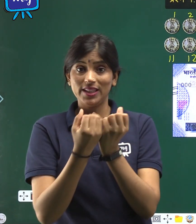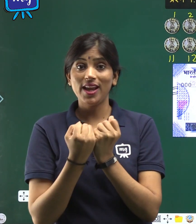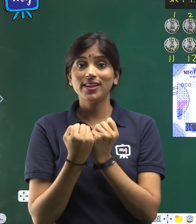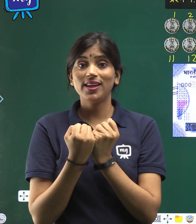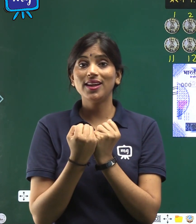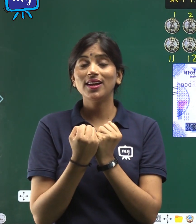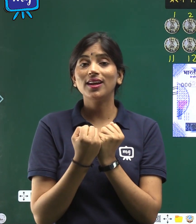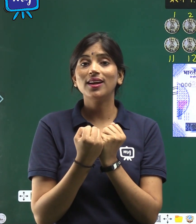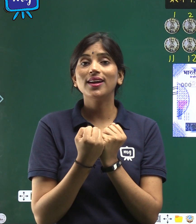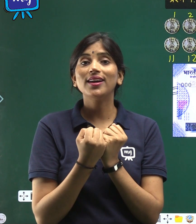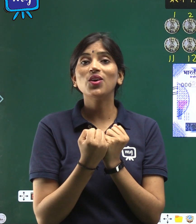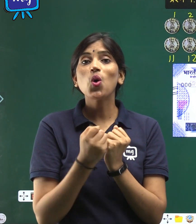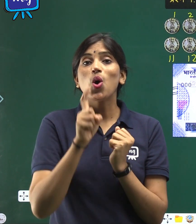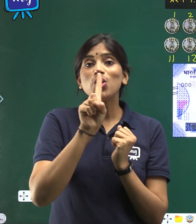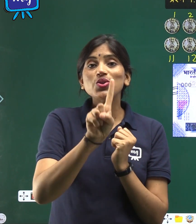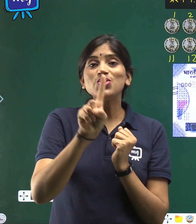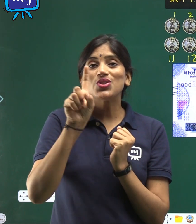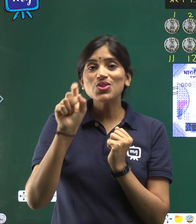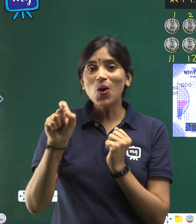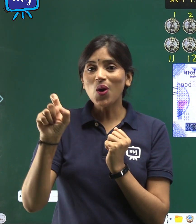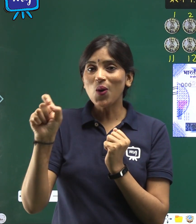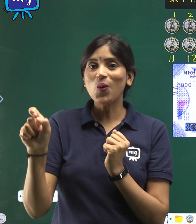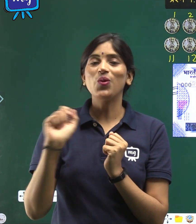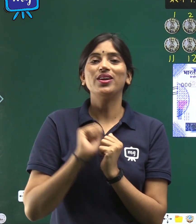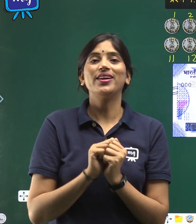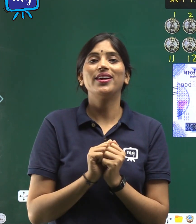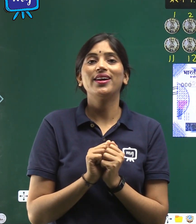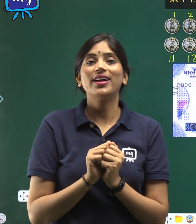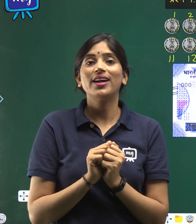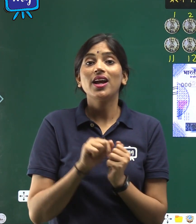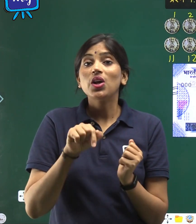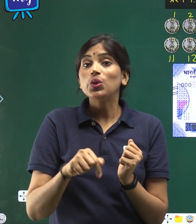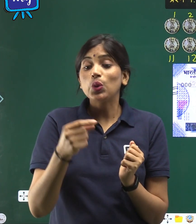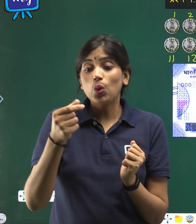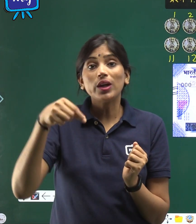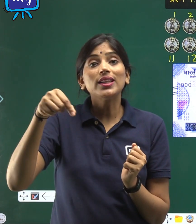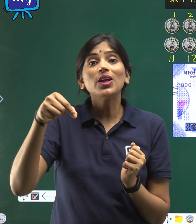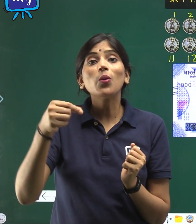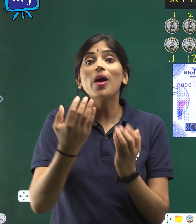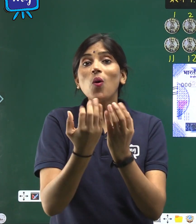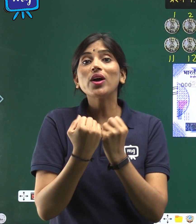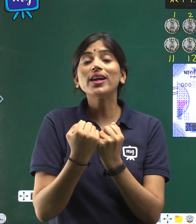आएंगे? 100। तो कितने रुपए हो गए ये?